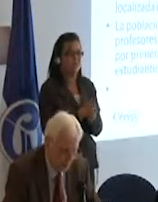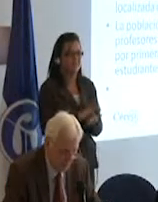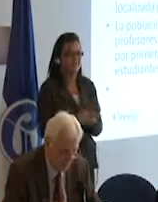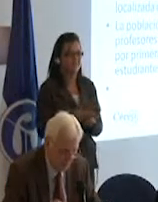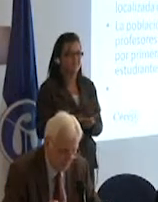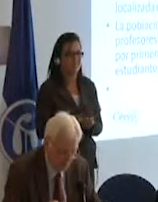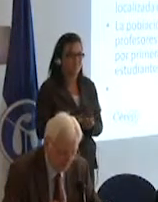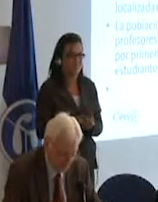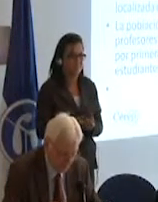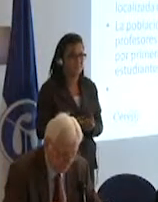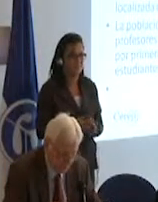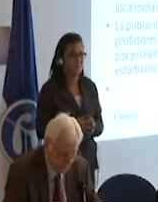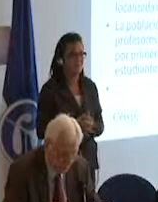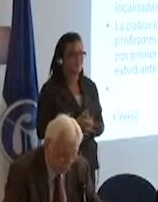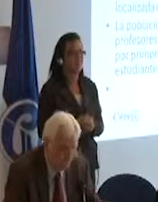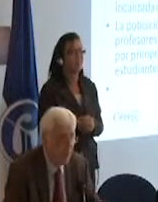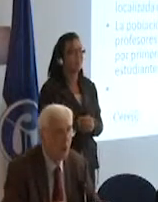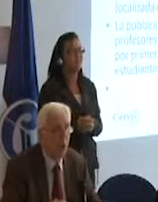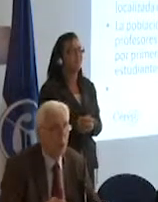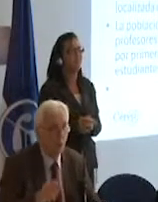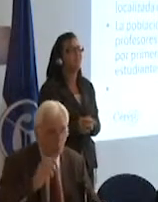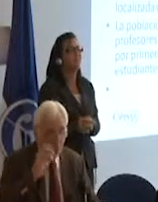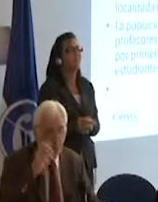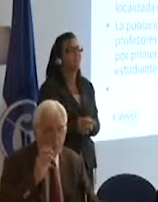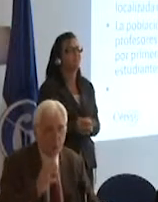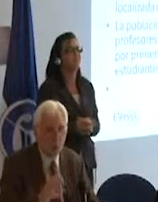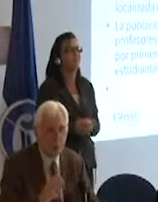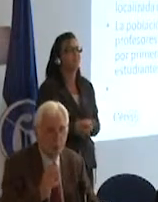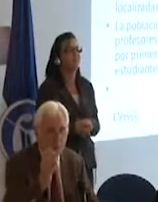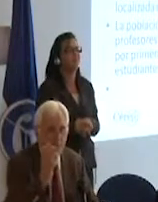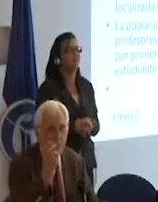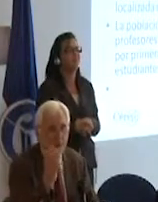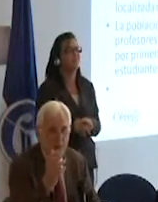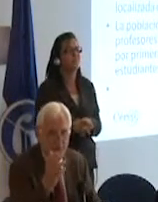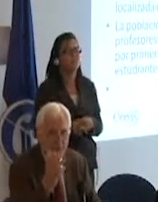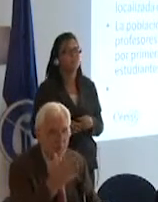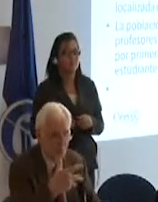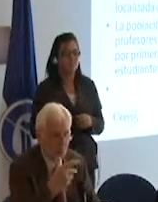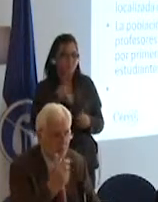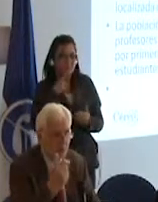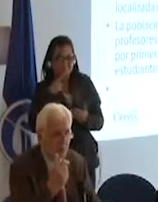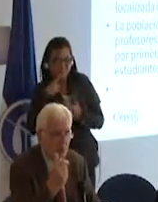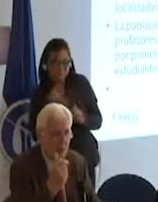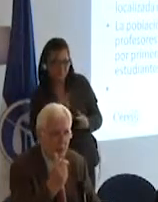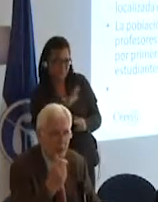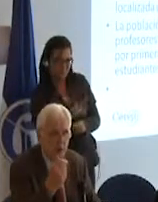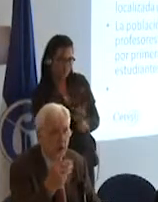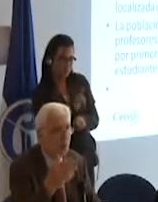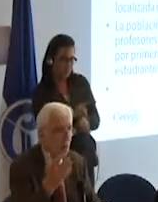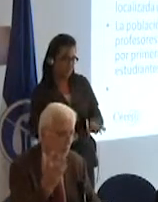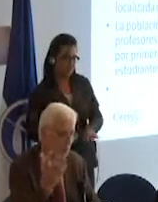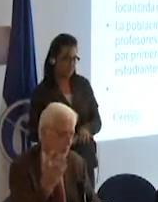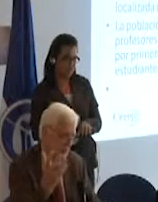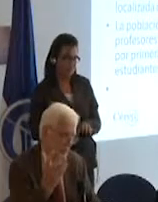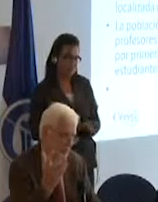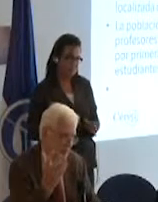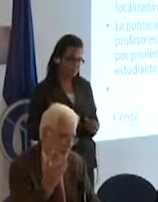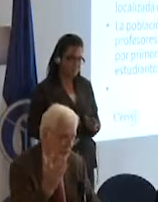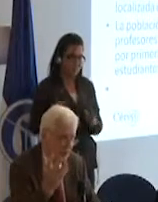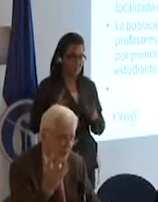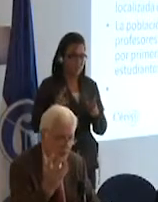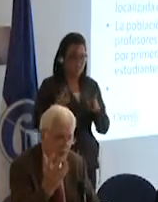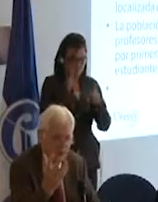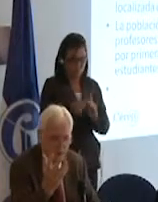se harán en un lugar específico que responderán a los usos de estas actividades. Para ser claros, los alumnos están en clases no